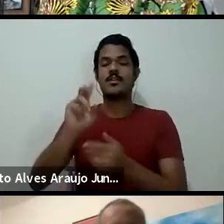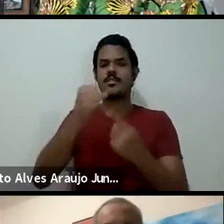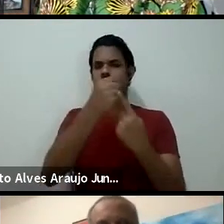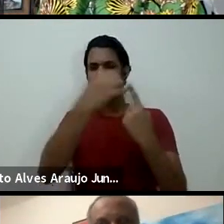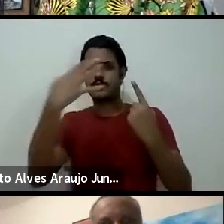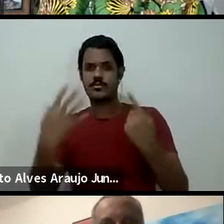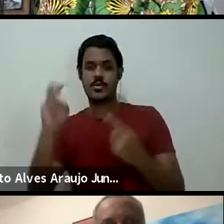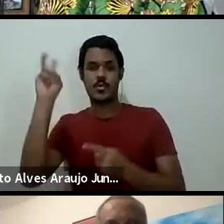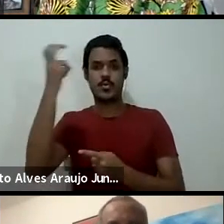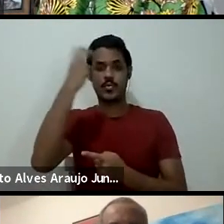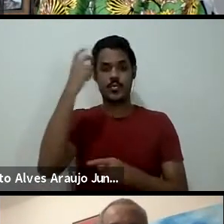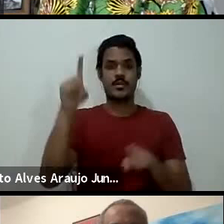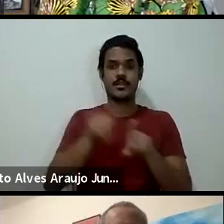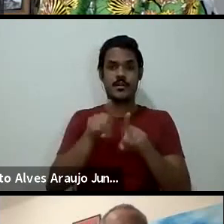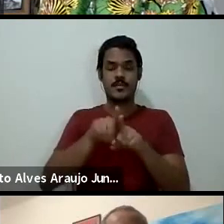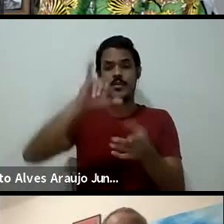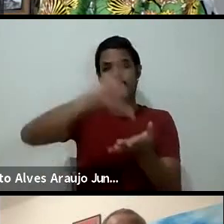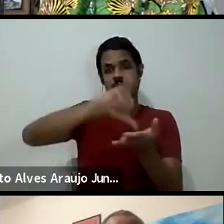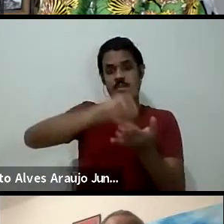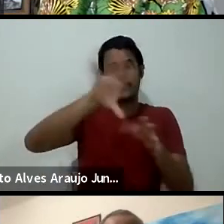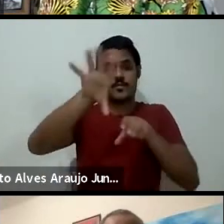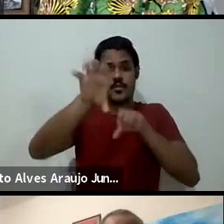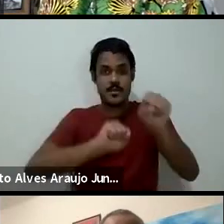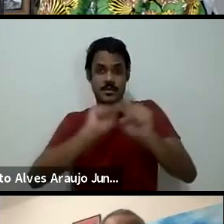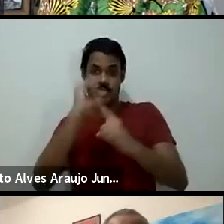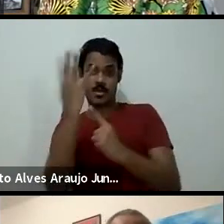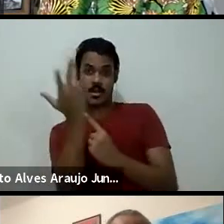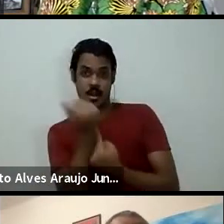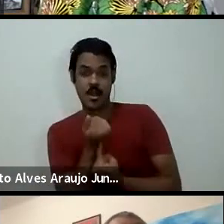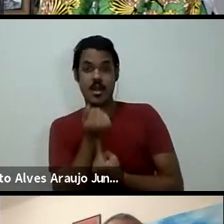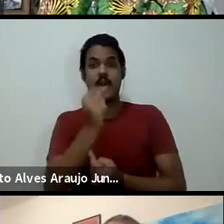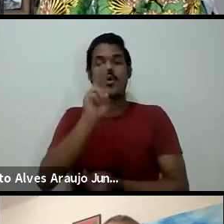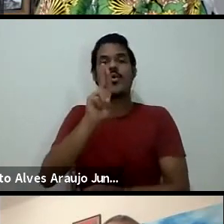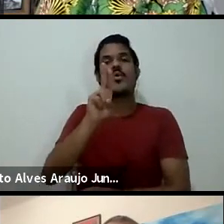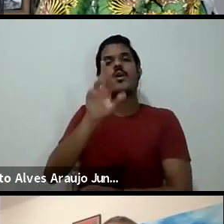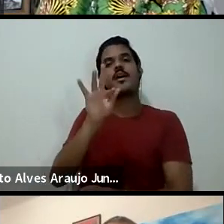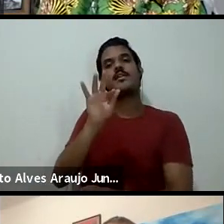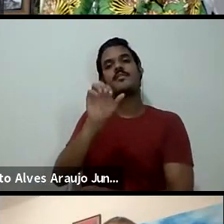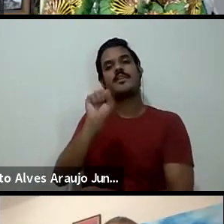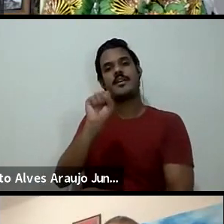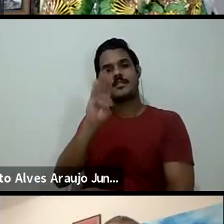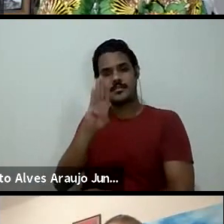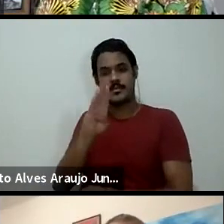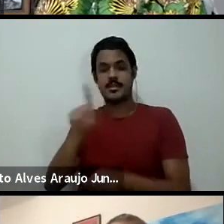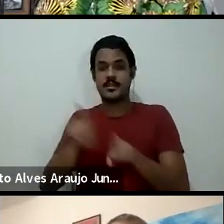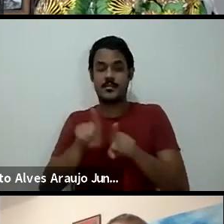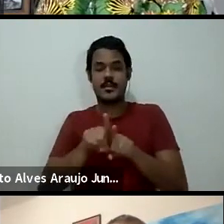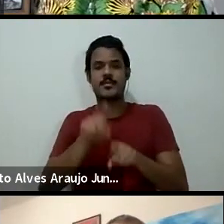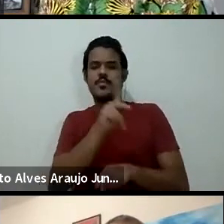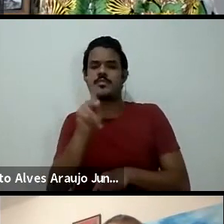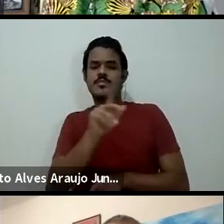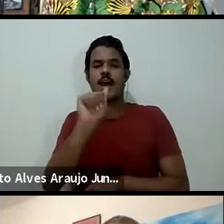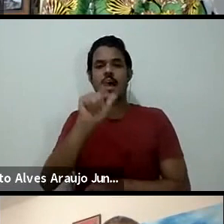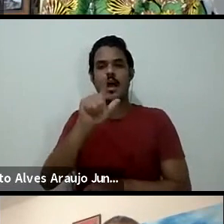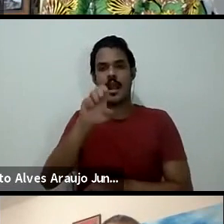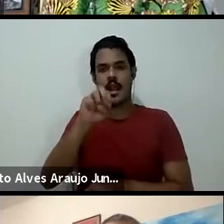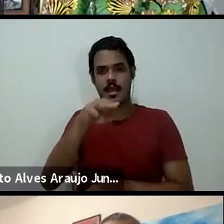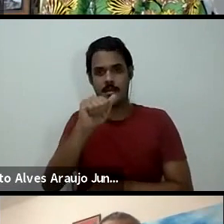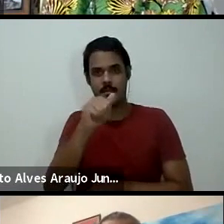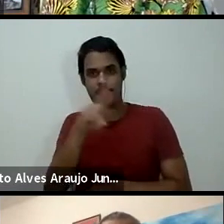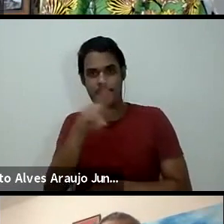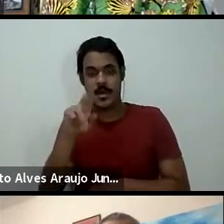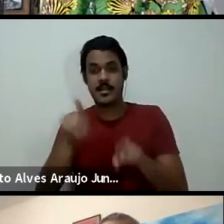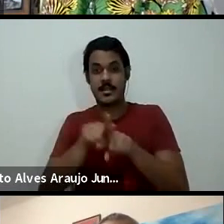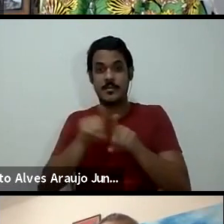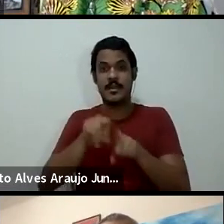Cultura, ao Centro de Formação em Artes da UFSB, aos professores Alemar e ao professor Richard dos